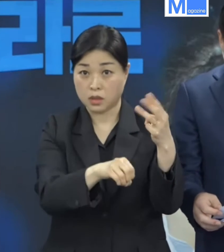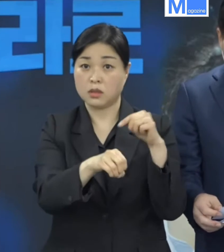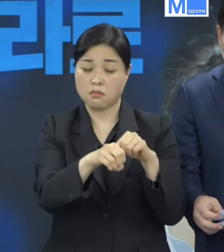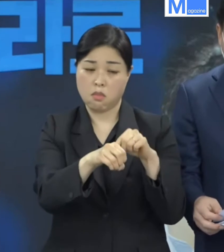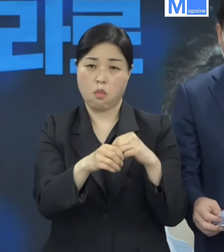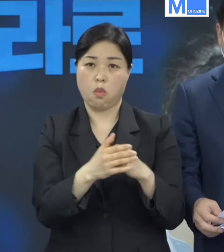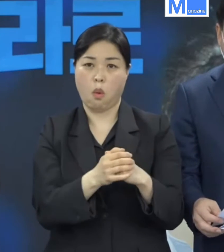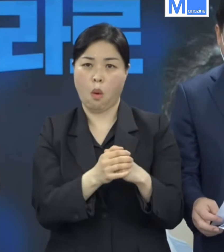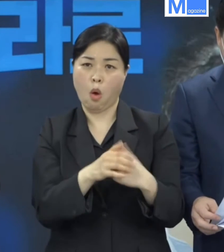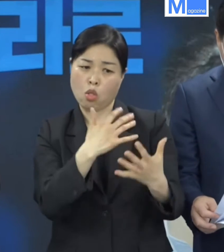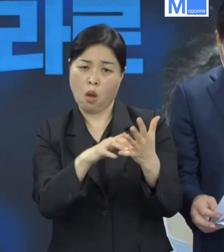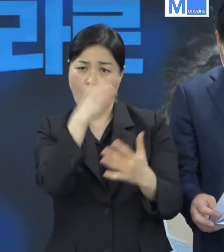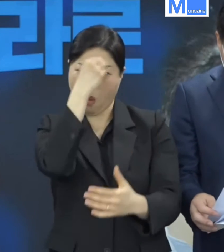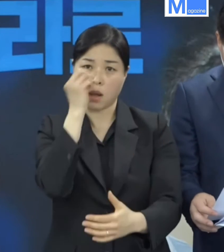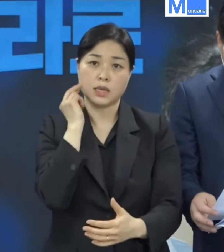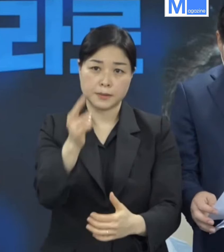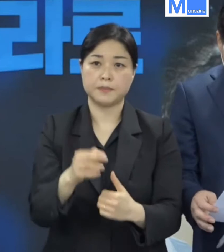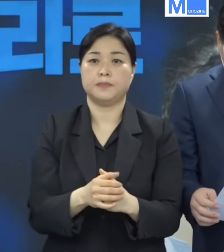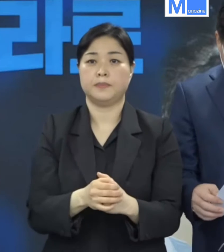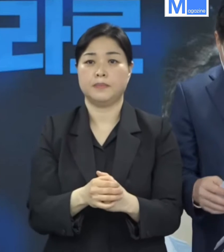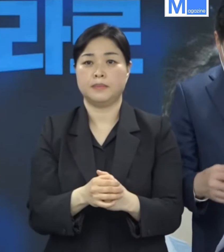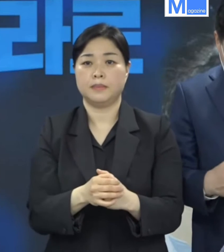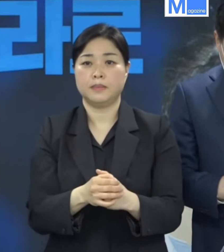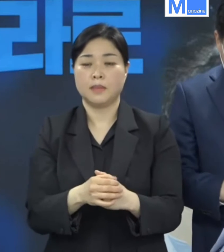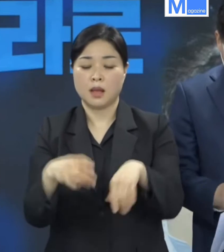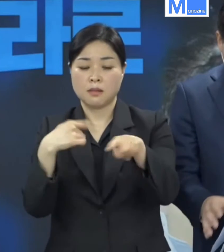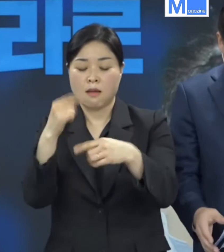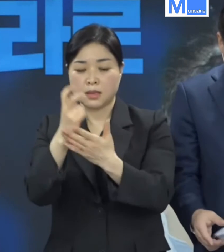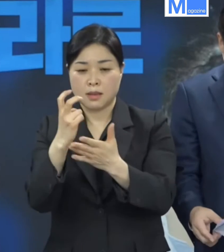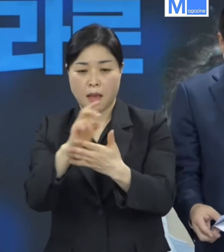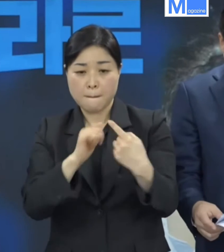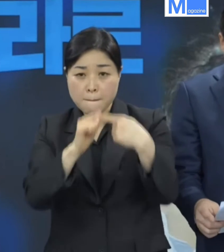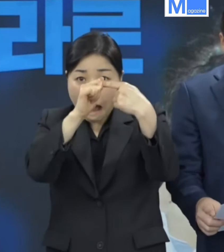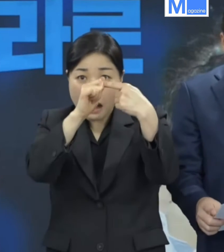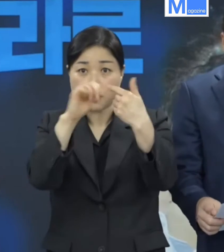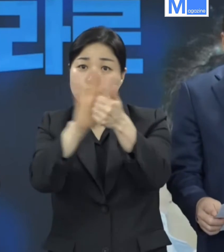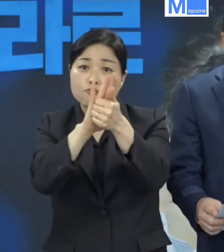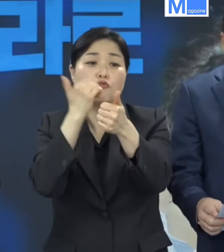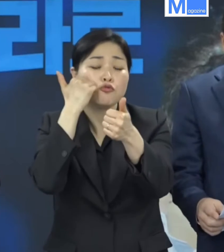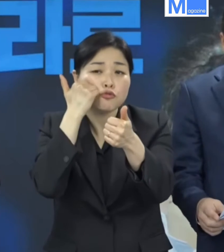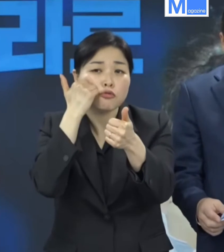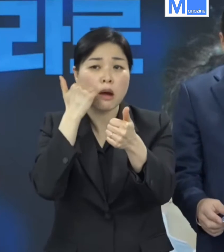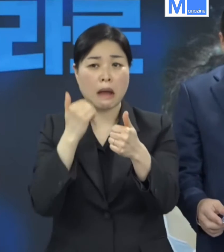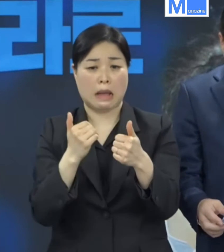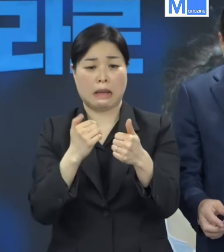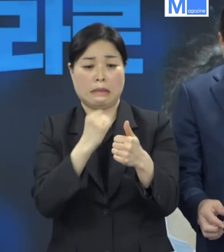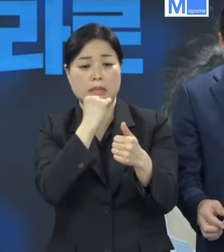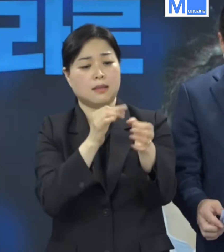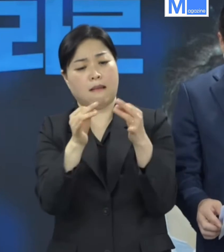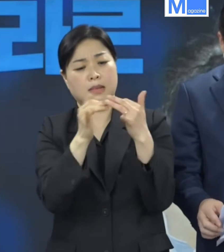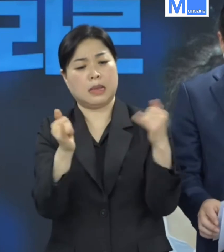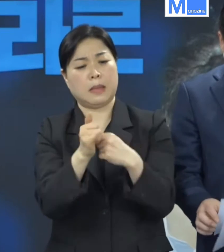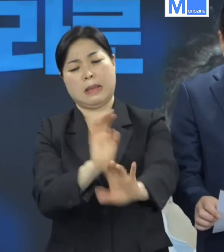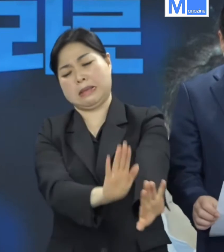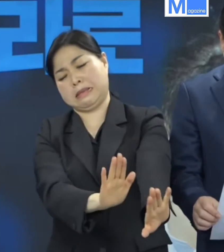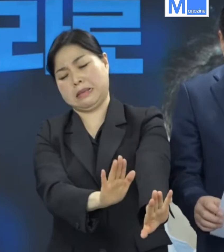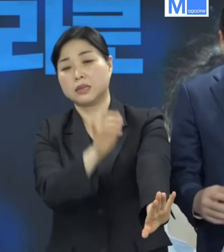만큼 매우 비중이 높습니다. 그럼에도 정책의 우선순위는 늘 뒷전이었습니다.